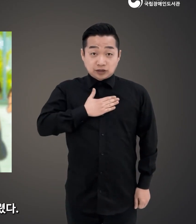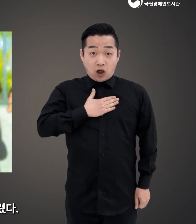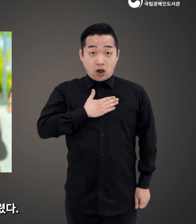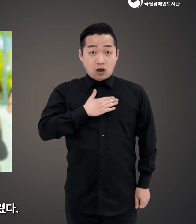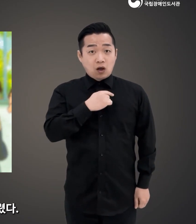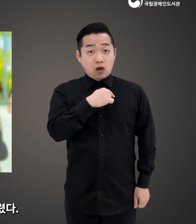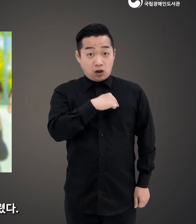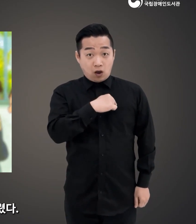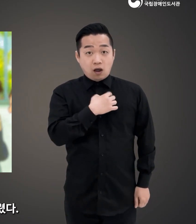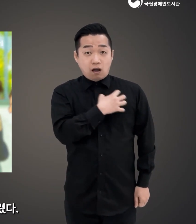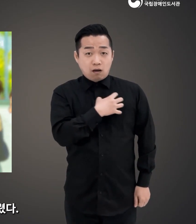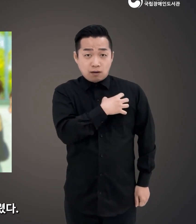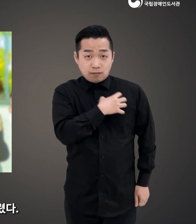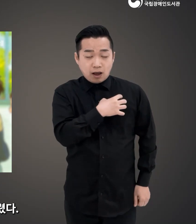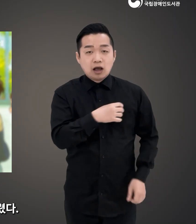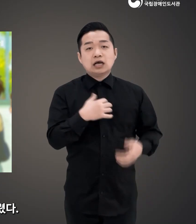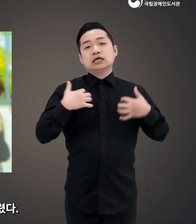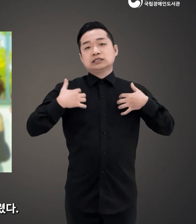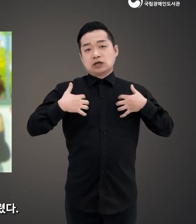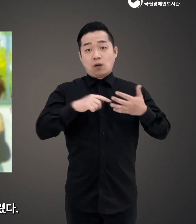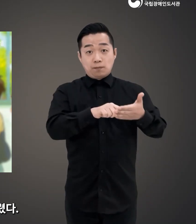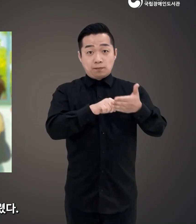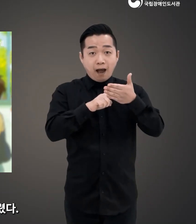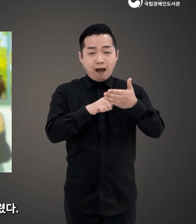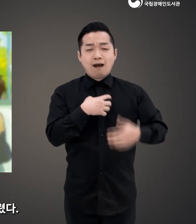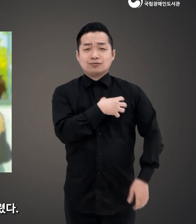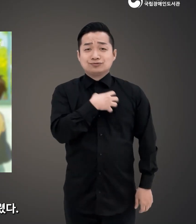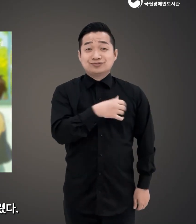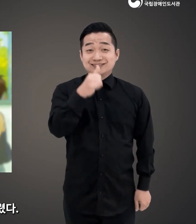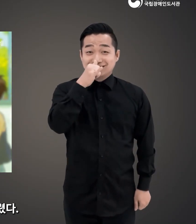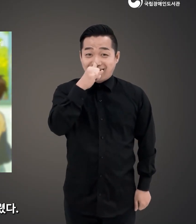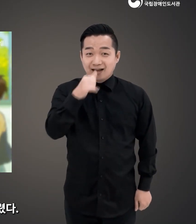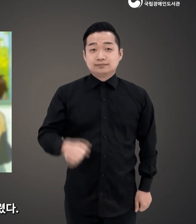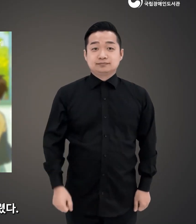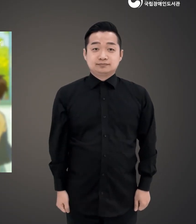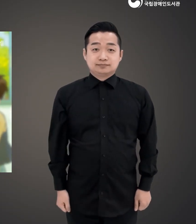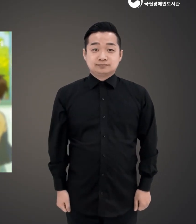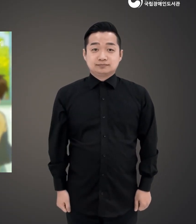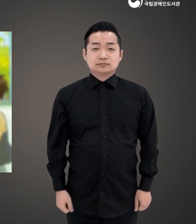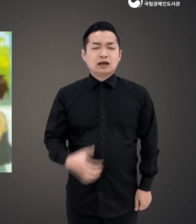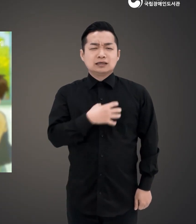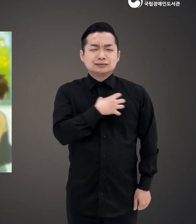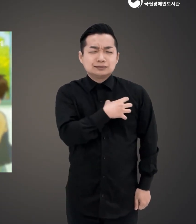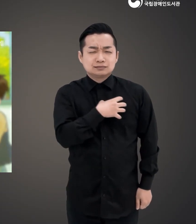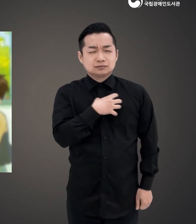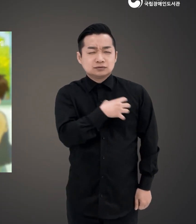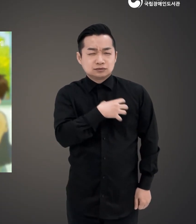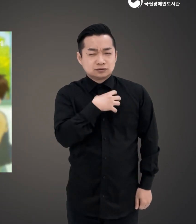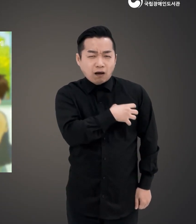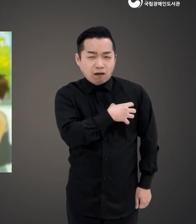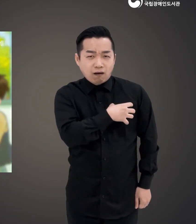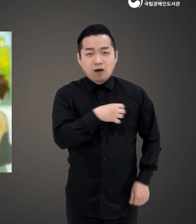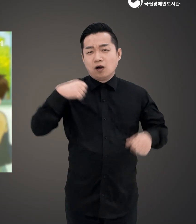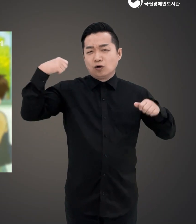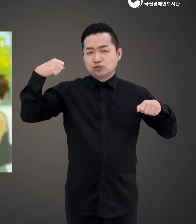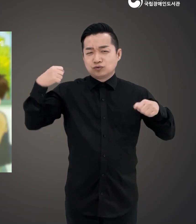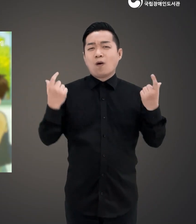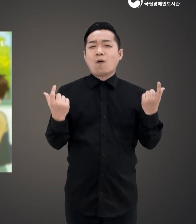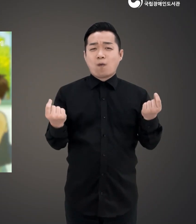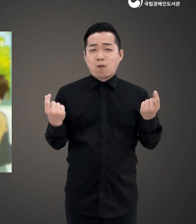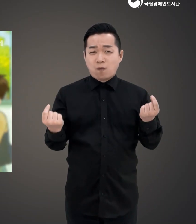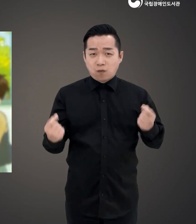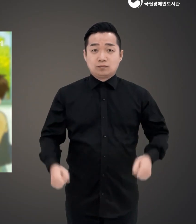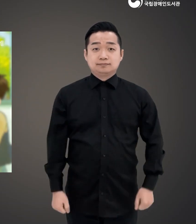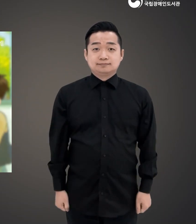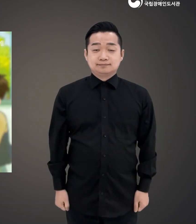센서에 즐거움이란 결과가 뜨면서 진동이 울렸다. 지르르 지르르 춤을